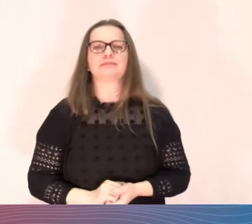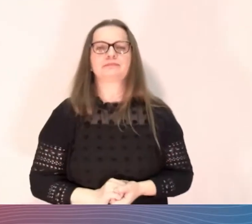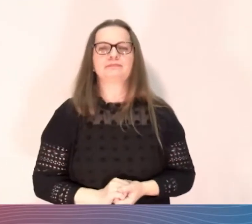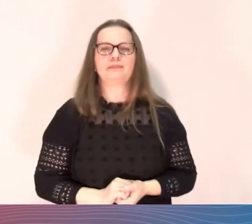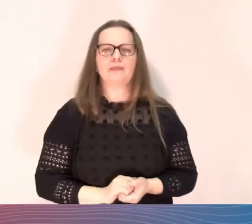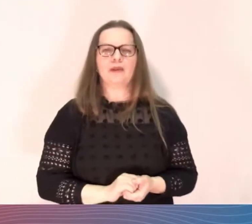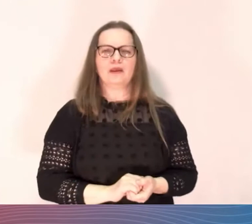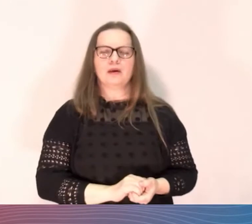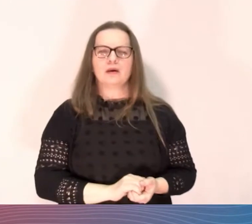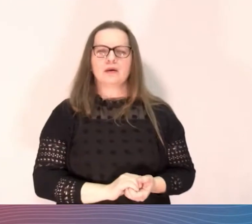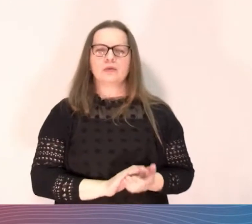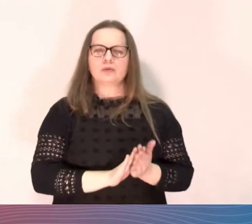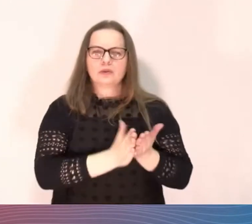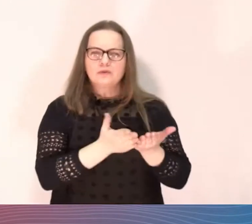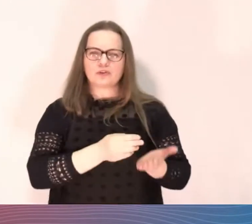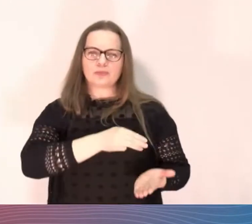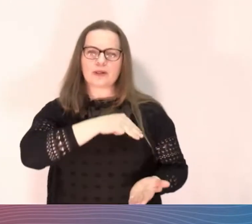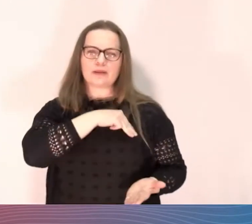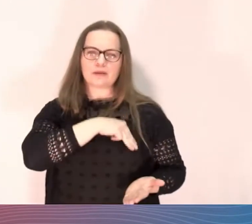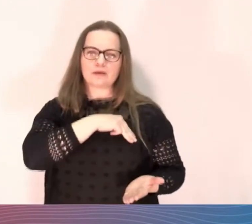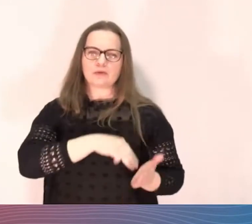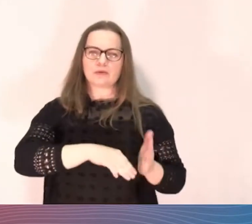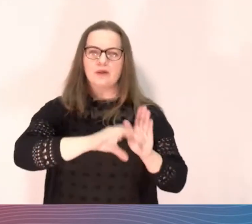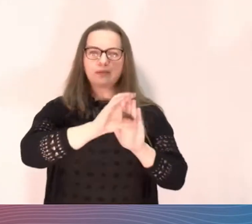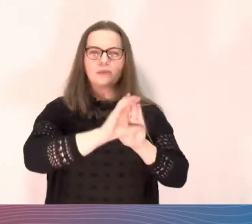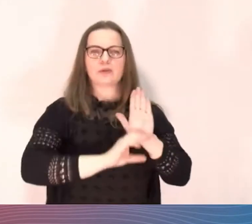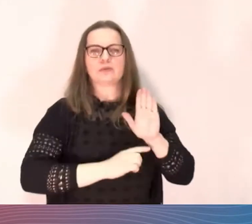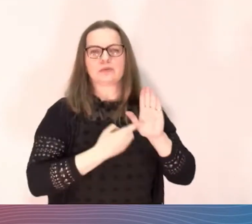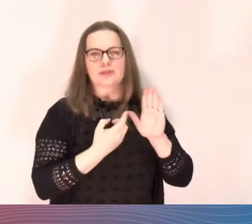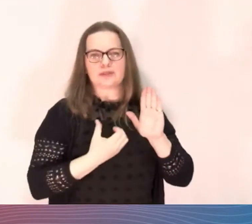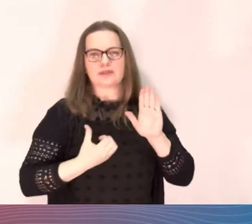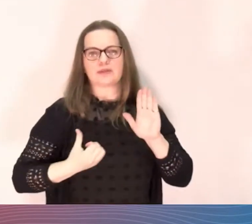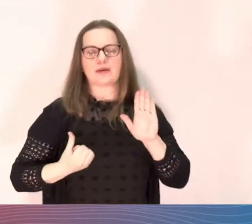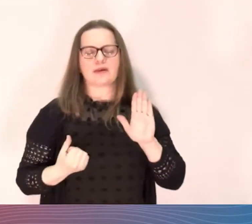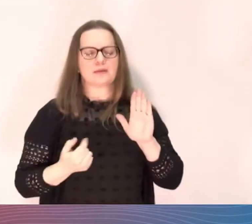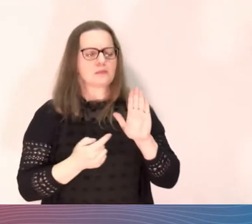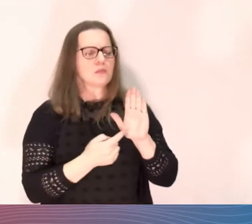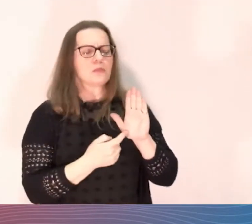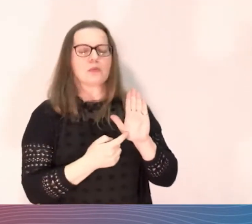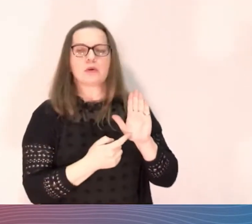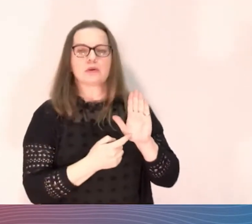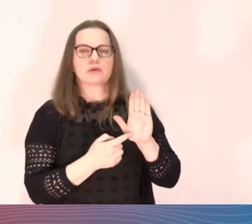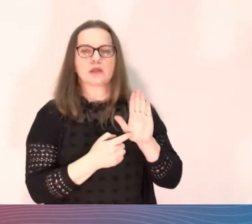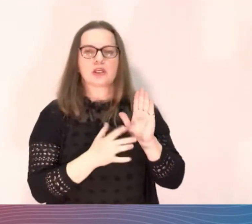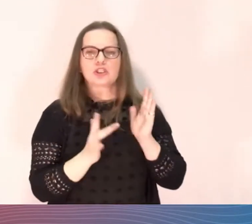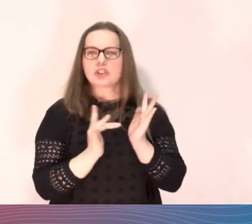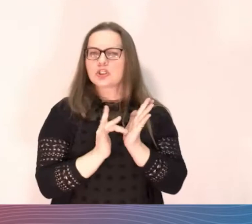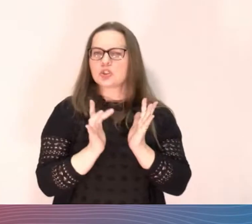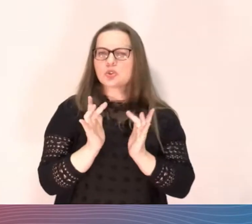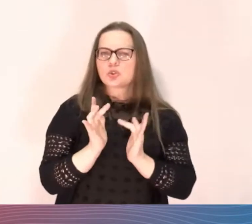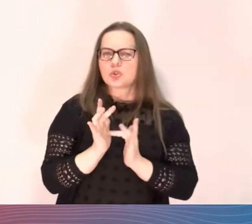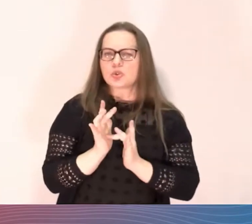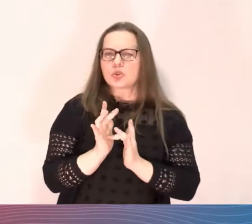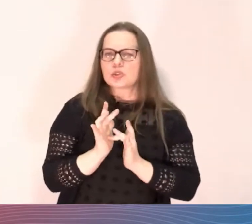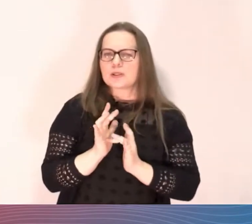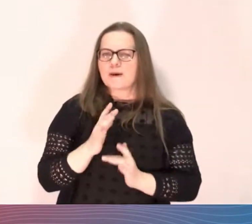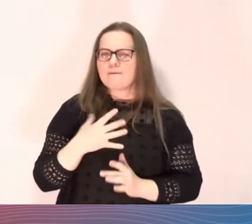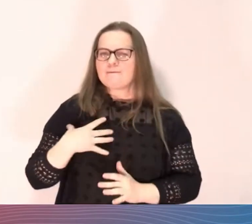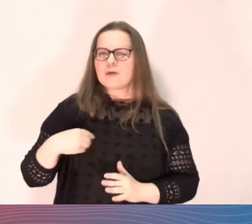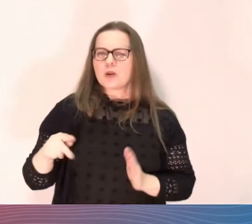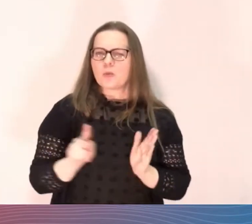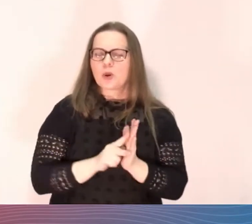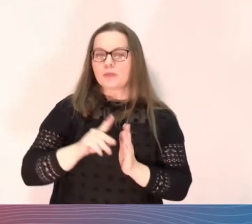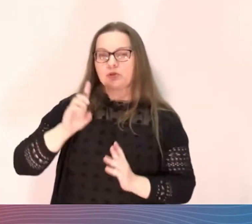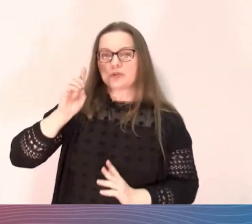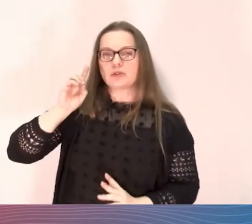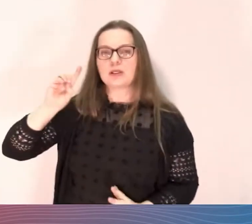16, nós vimos um quadro em que Jesus, o Filho de Deus, foi